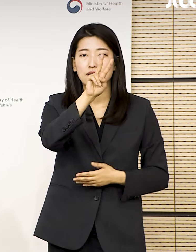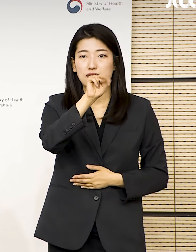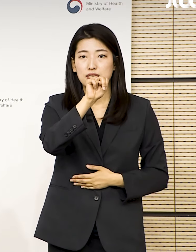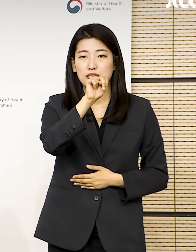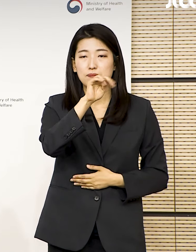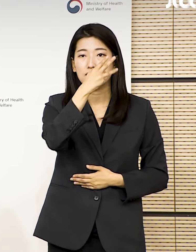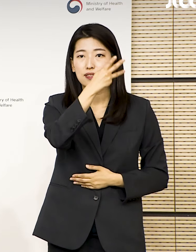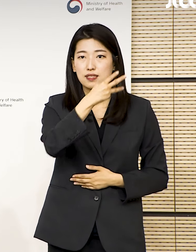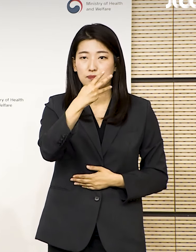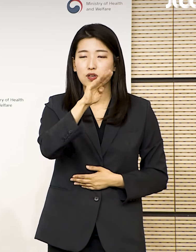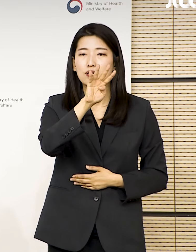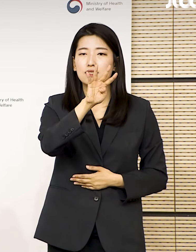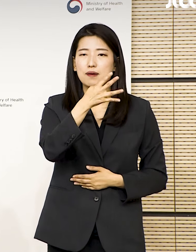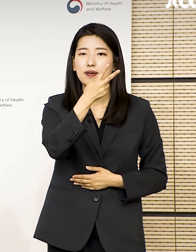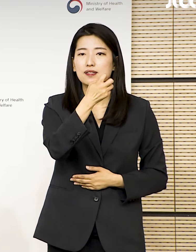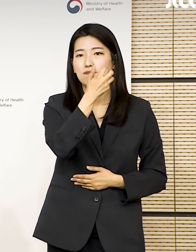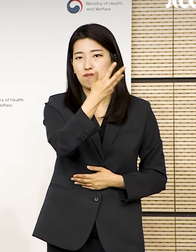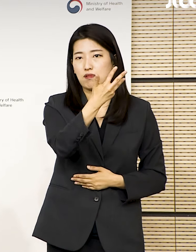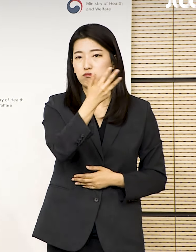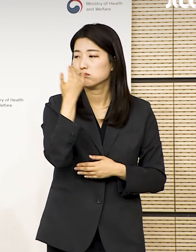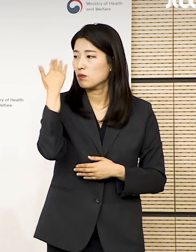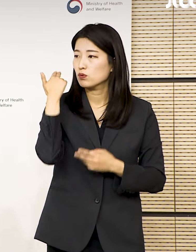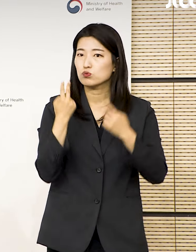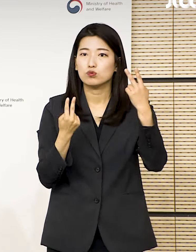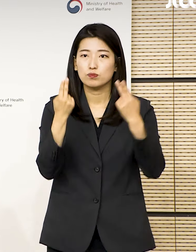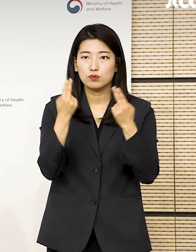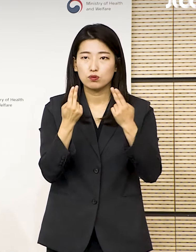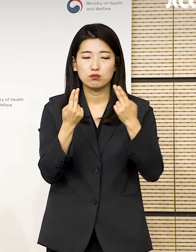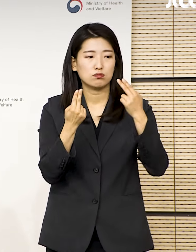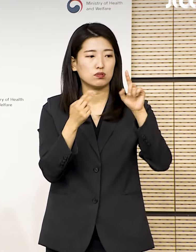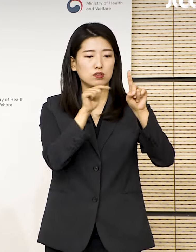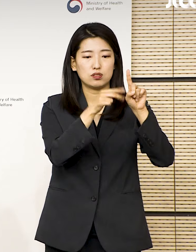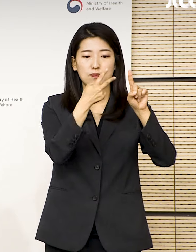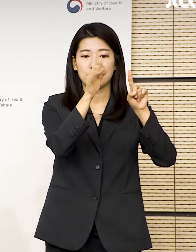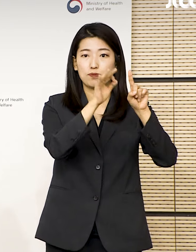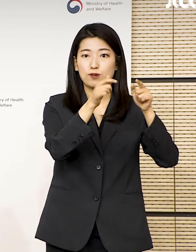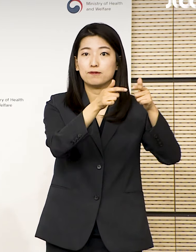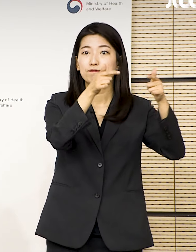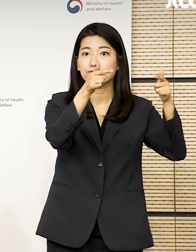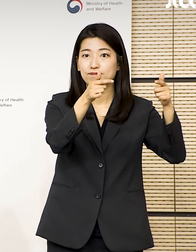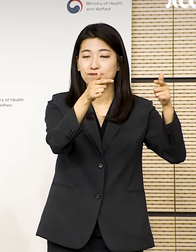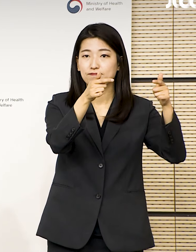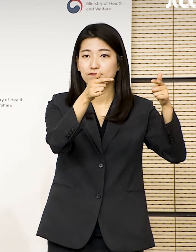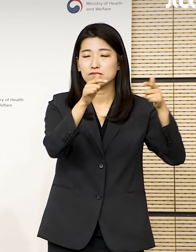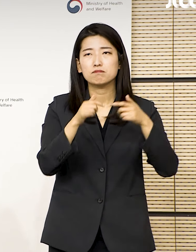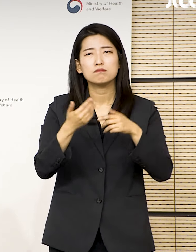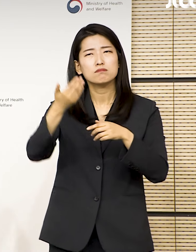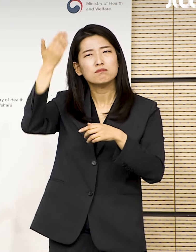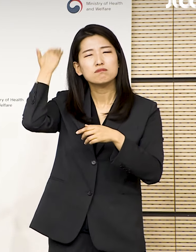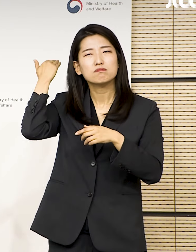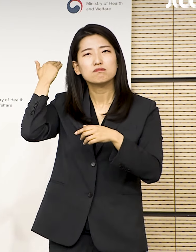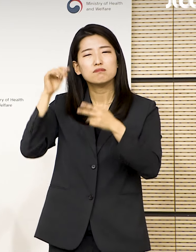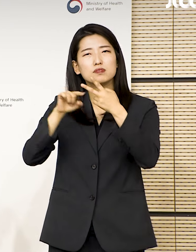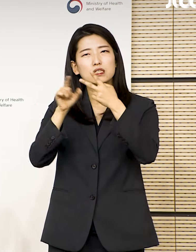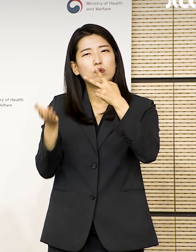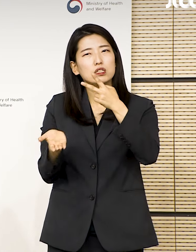328명으로 전주대비 1.2% 증가하였으며 평신 2월 첫주에